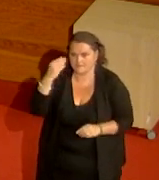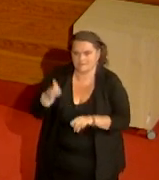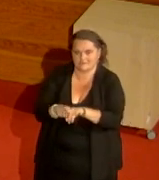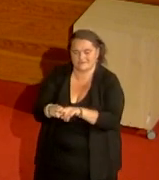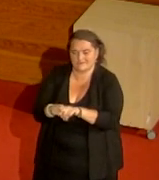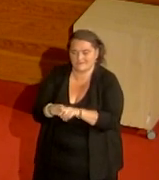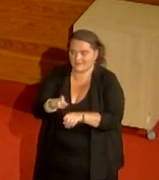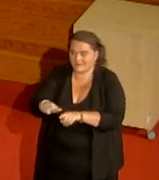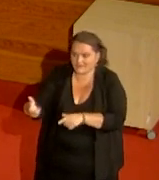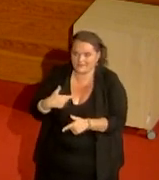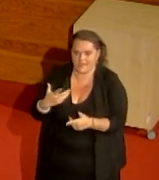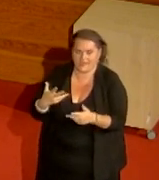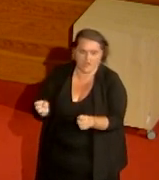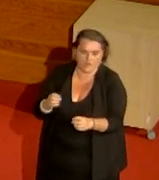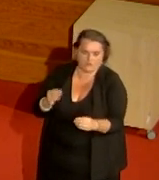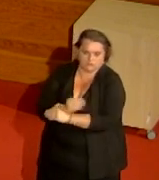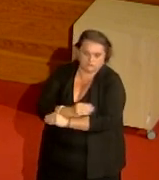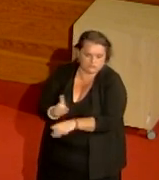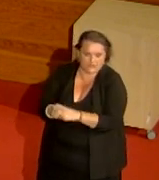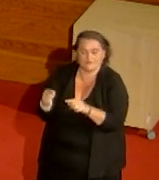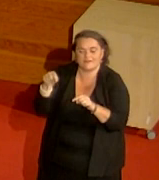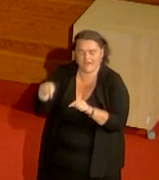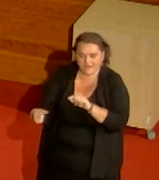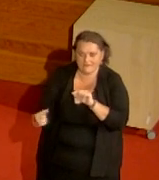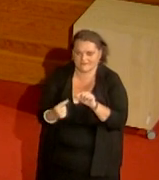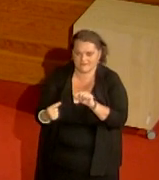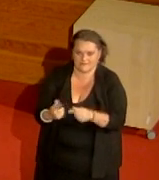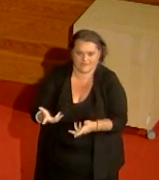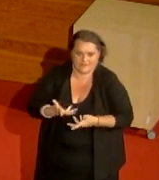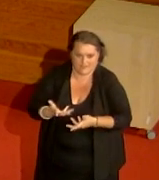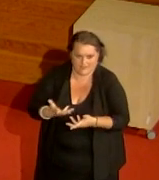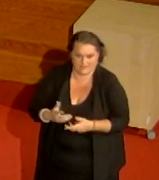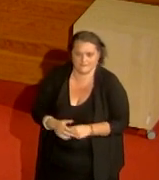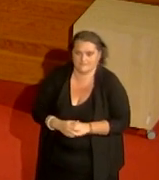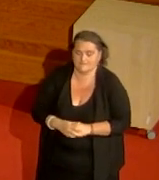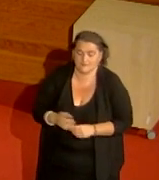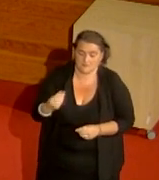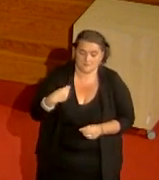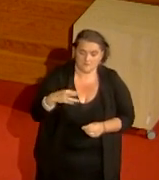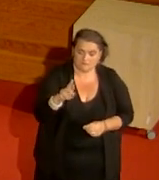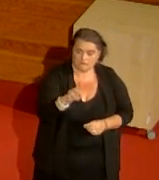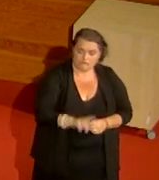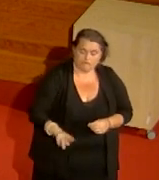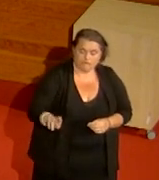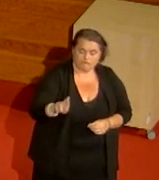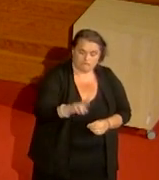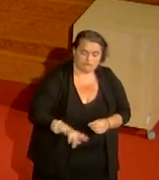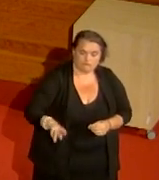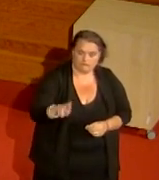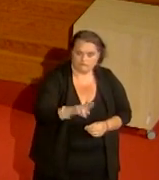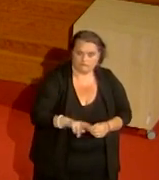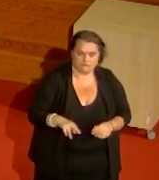entre entre las personas e estos bucles como os comentaban e agilizan los